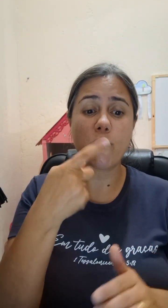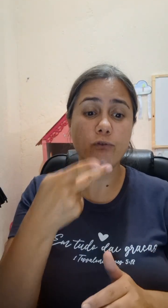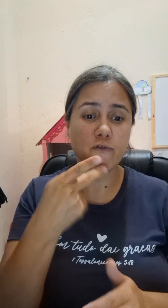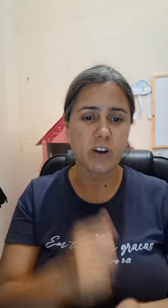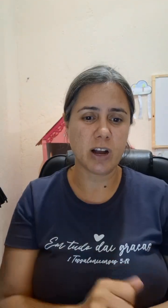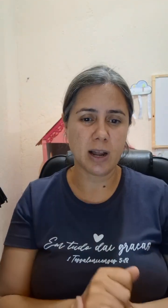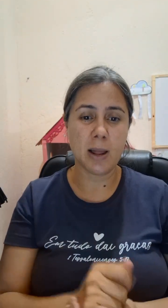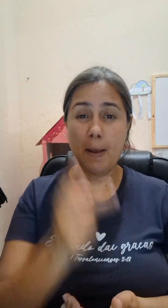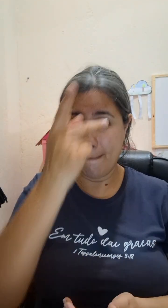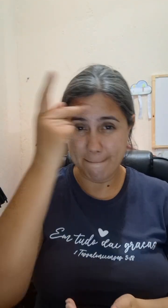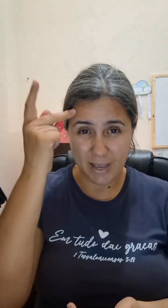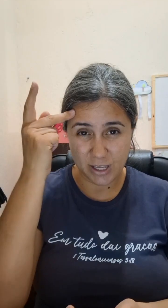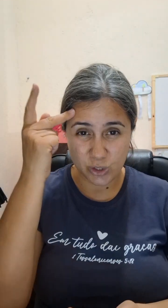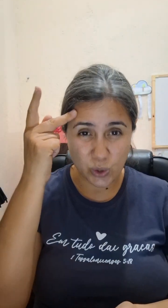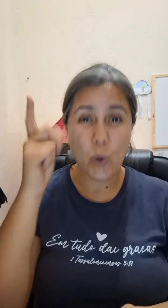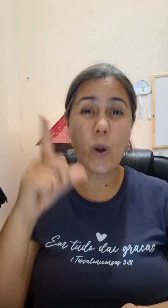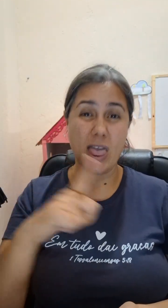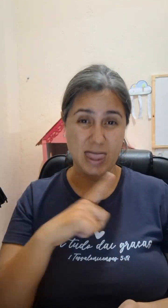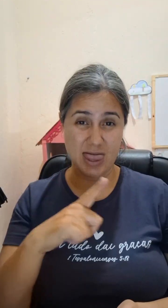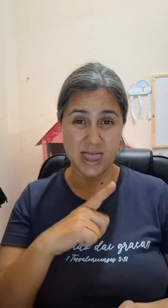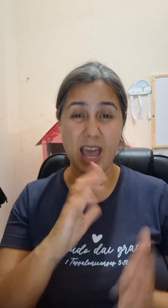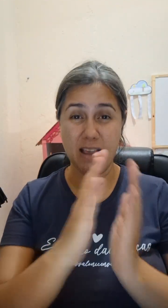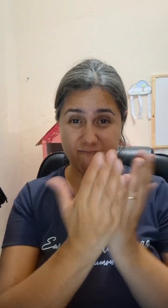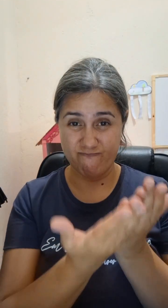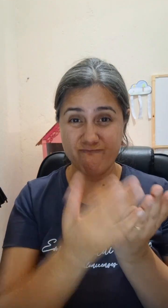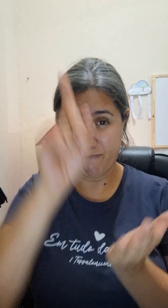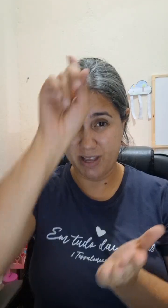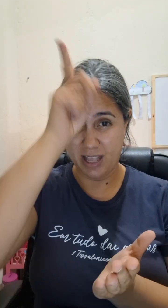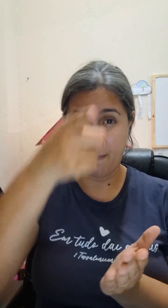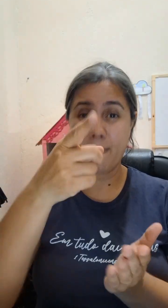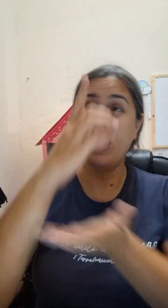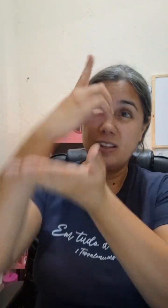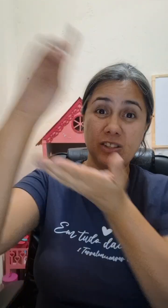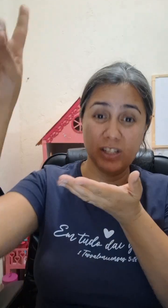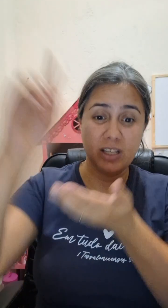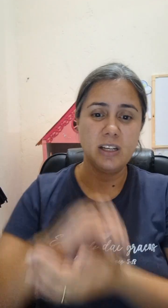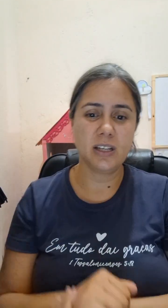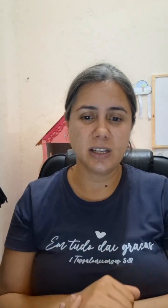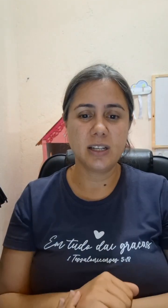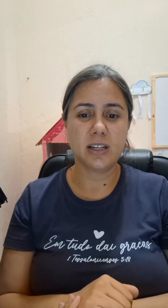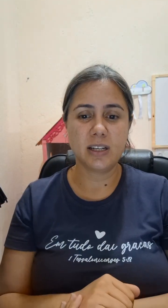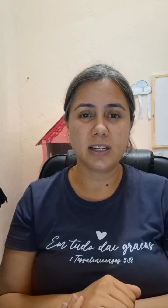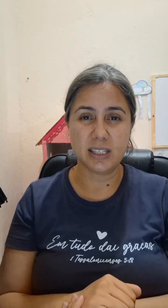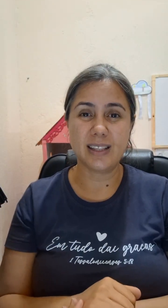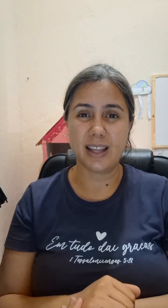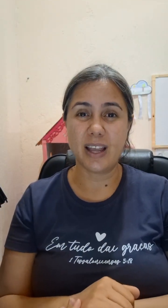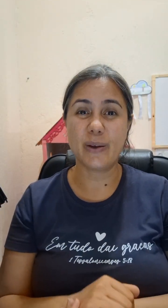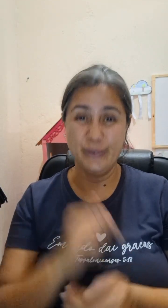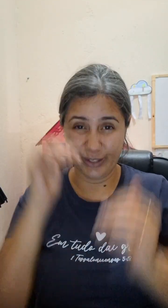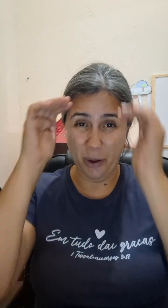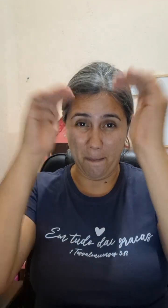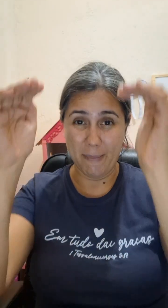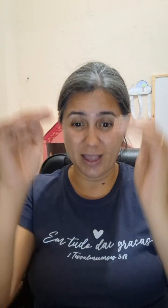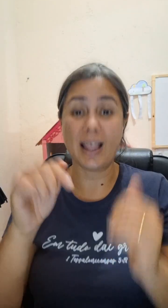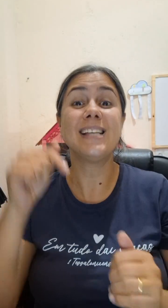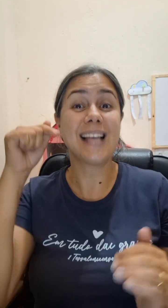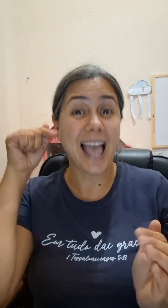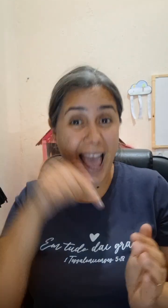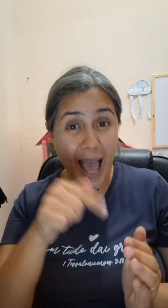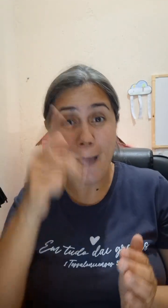fala. Lá em João, capítulo 14, versículo 21, fala: as pessoas que conhecem